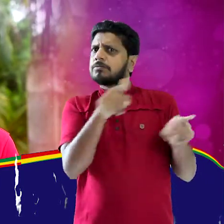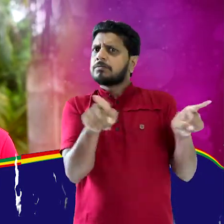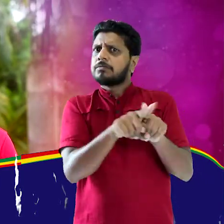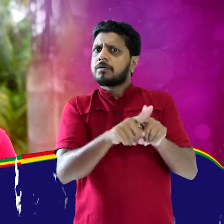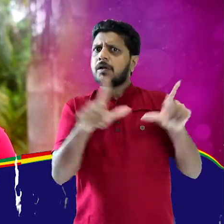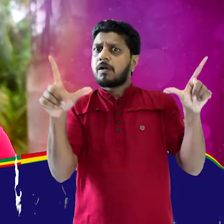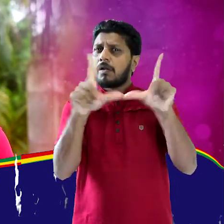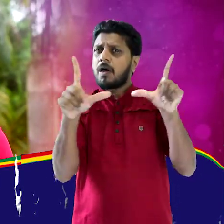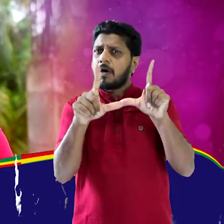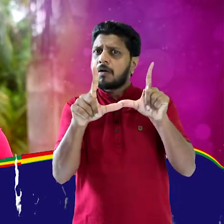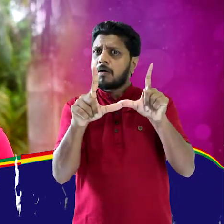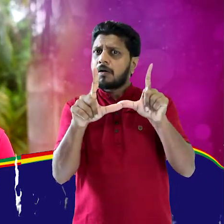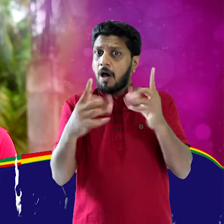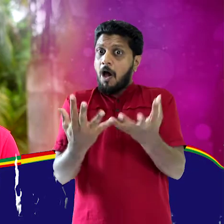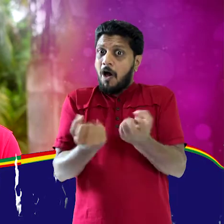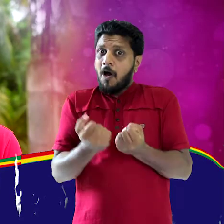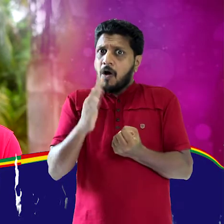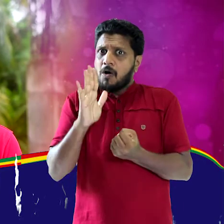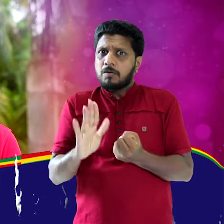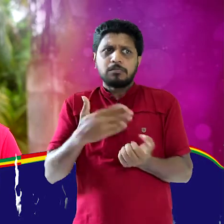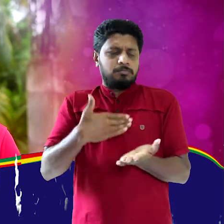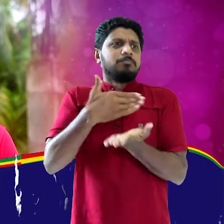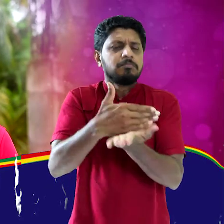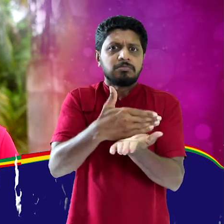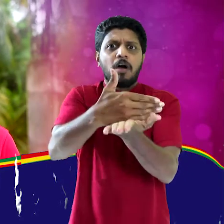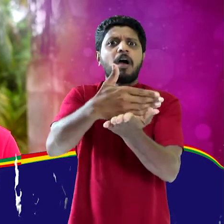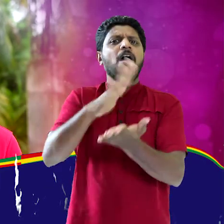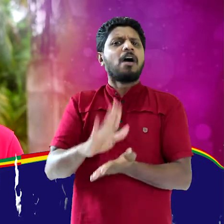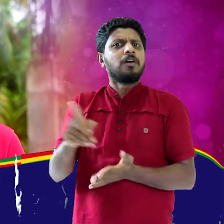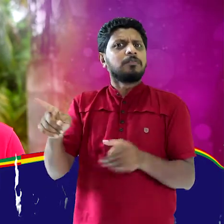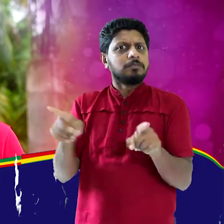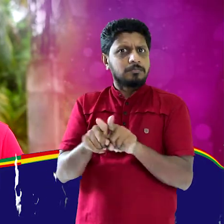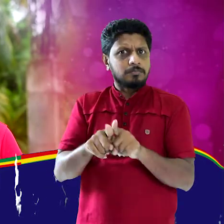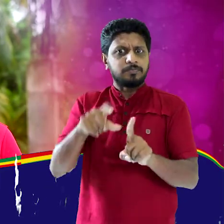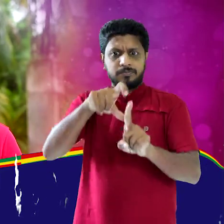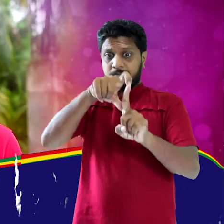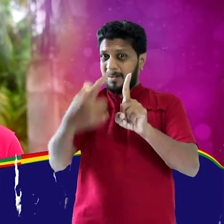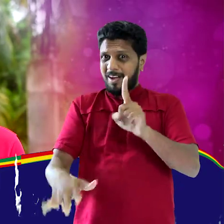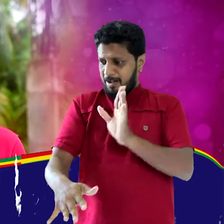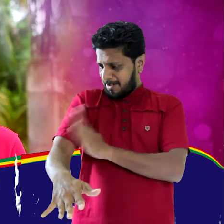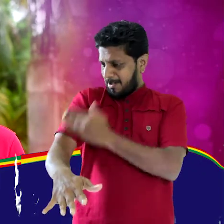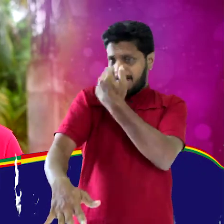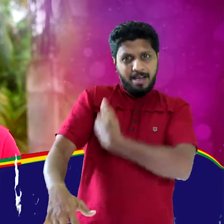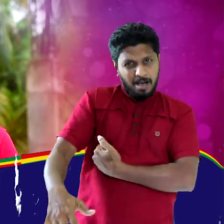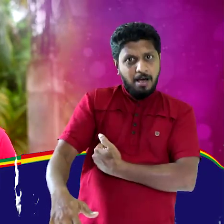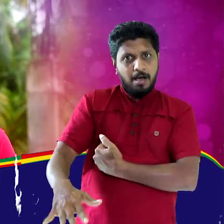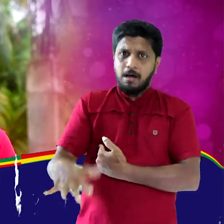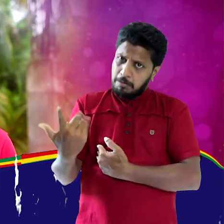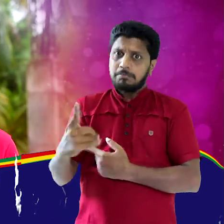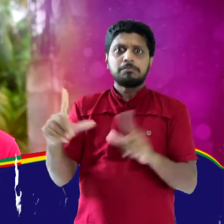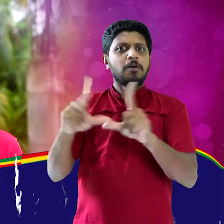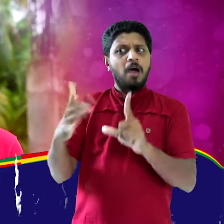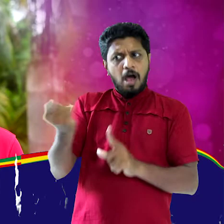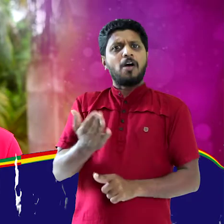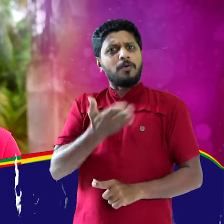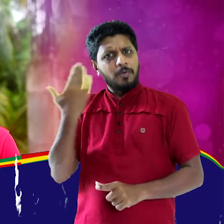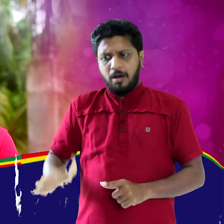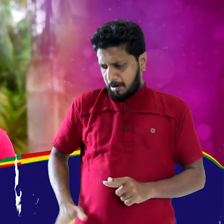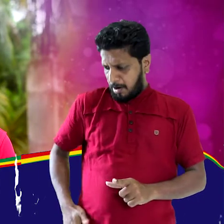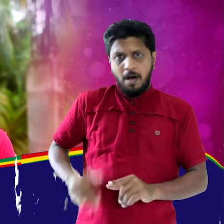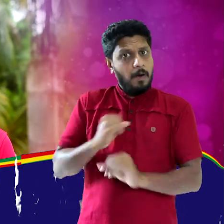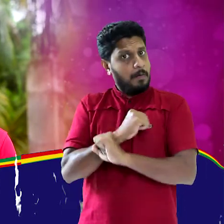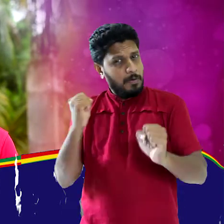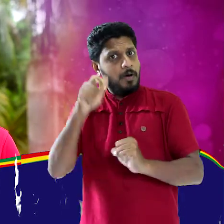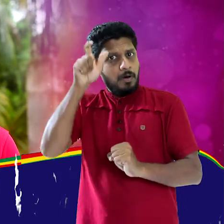ඒ රීදුරු බලපත්‍ර ලබා ගැනීමේදී යම් බාධාවක් වෙනවා. දැන් සාමාන්‍යයෙන් ආබාධිතයට අතක් නැති අයට කකුලක් නැති අයට පවා රීදුරු බලපත්‍ර ලබා